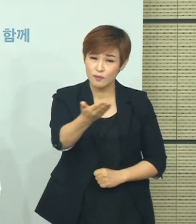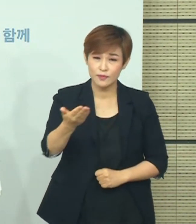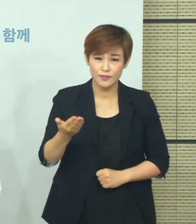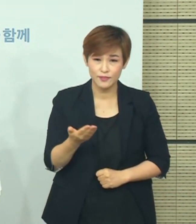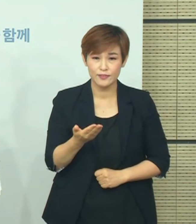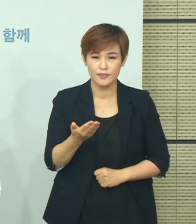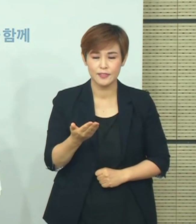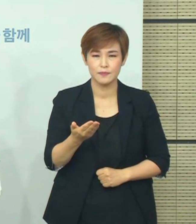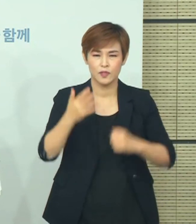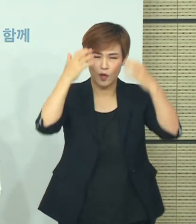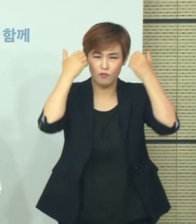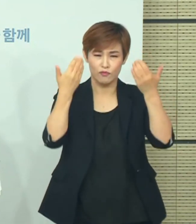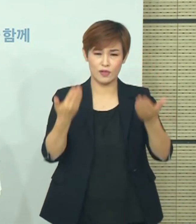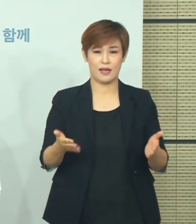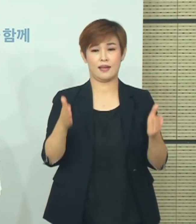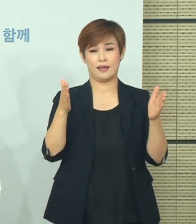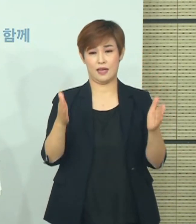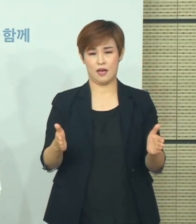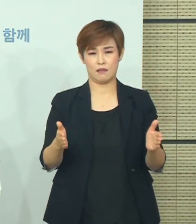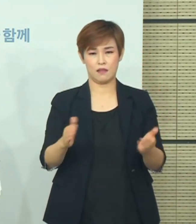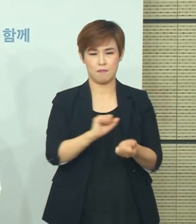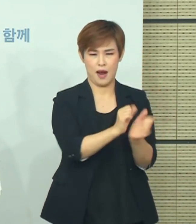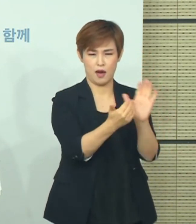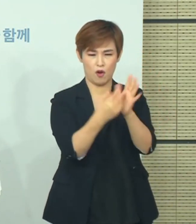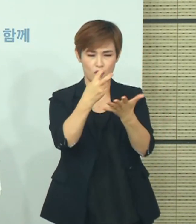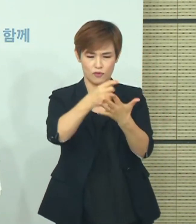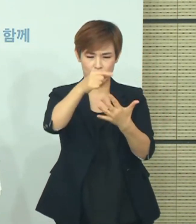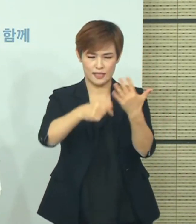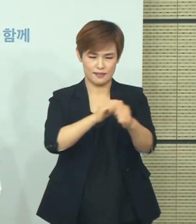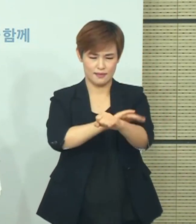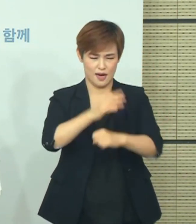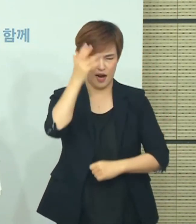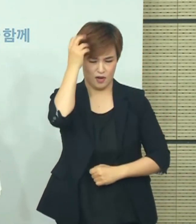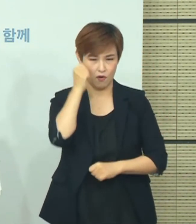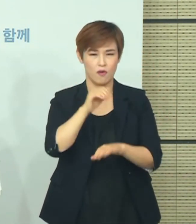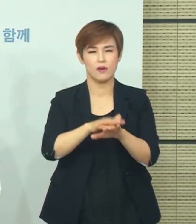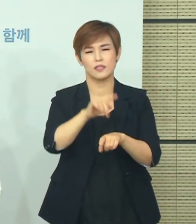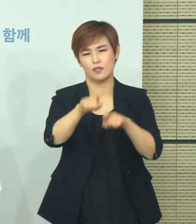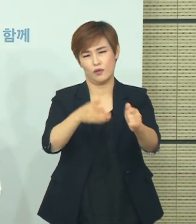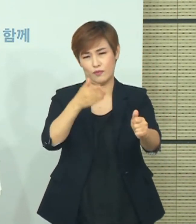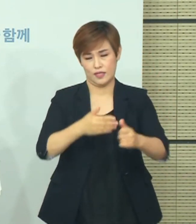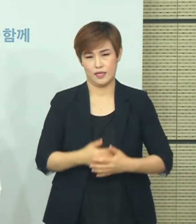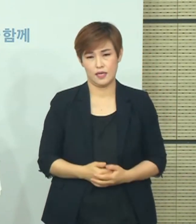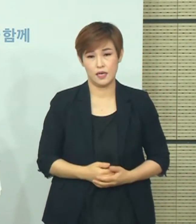여러분들께서도 여름 휴가 기간 동안 방역 수칙을 늘 기억하며 실천해 주시고